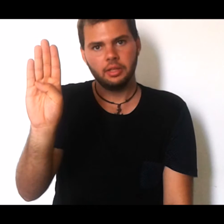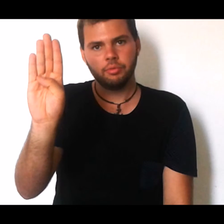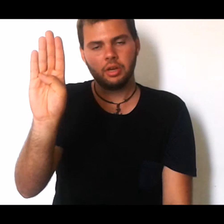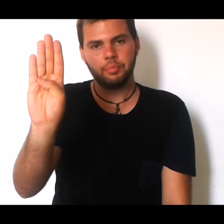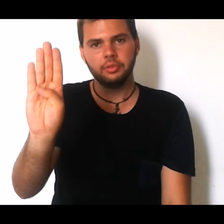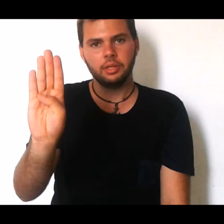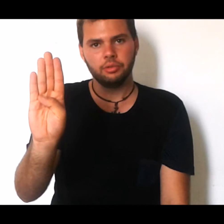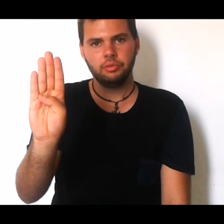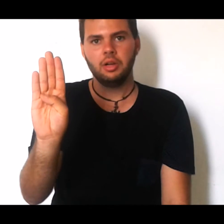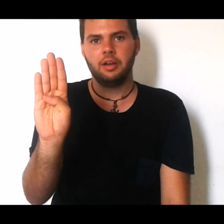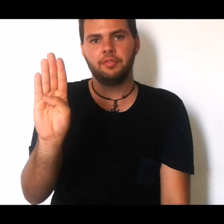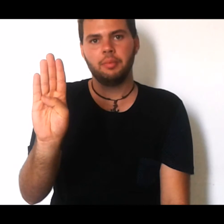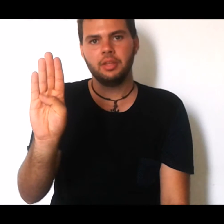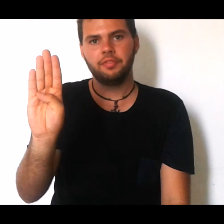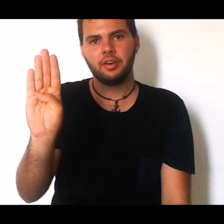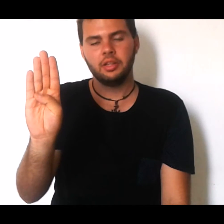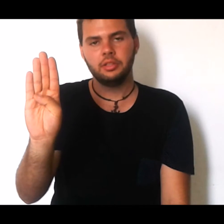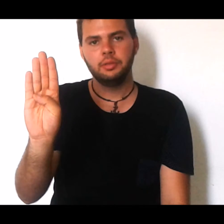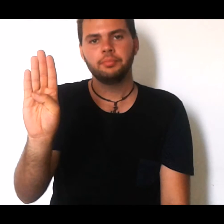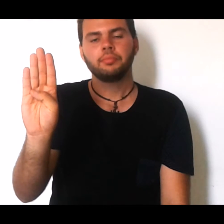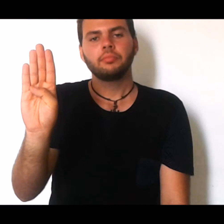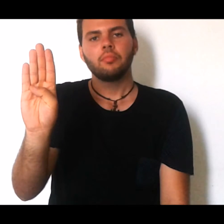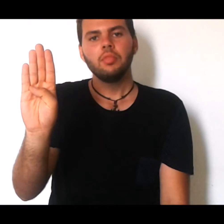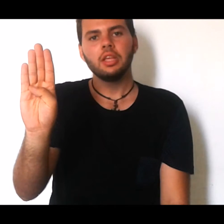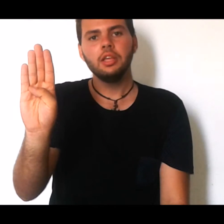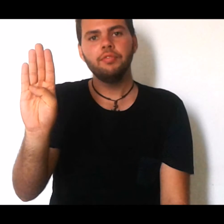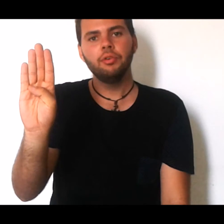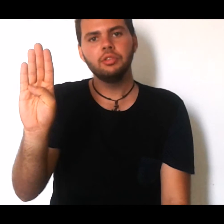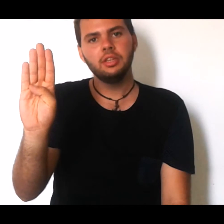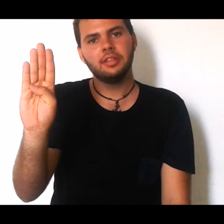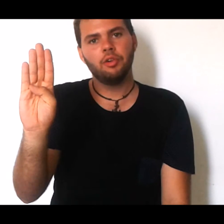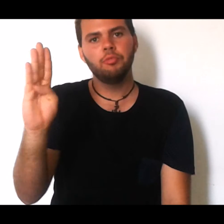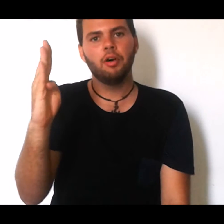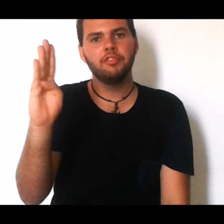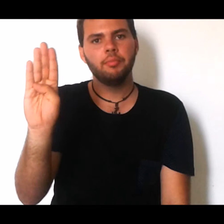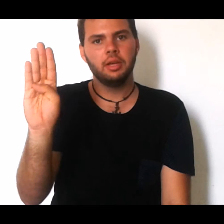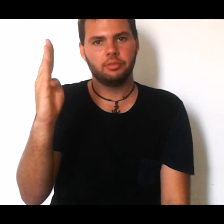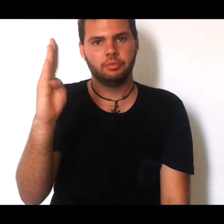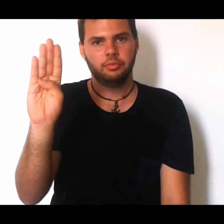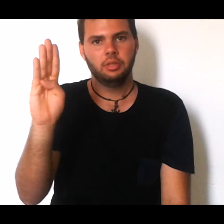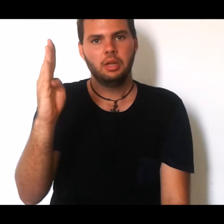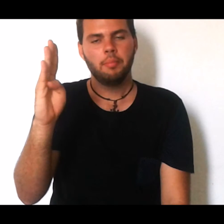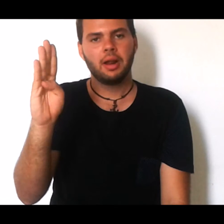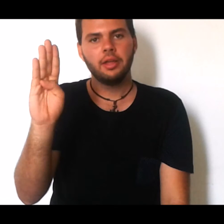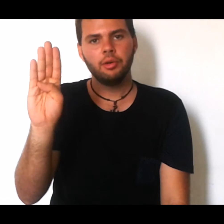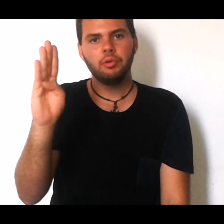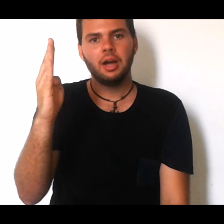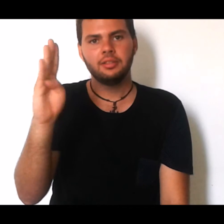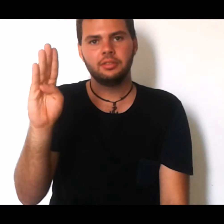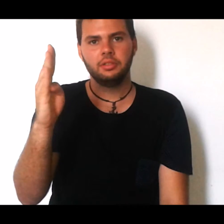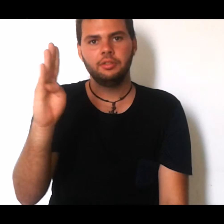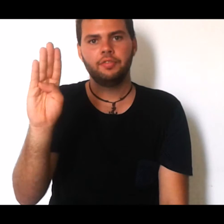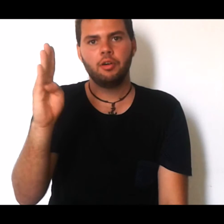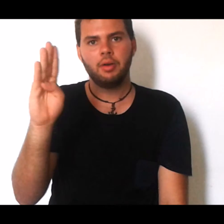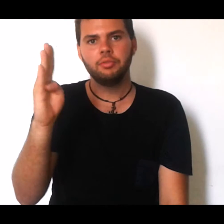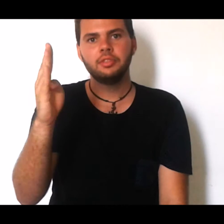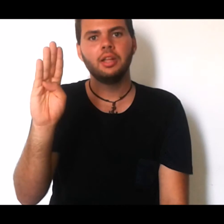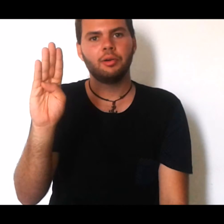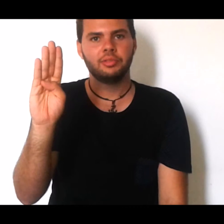no campo neutro, à minha frente, e vou utilizar um movimento, para eu assim formar um sinal